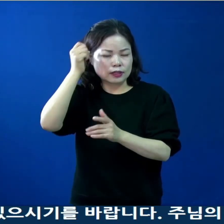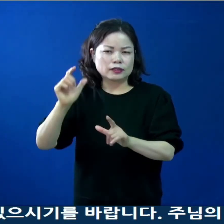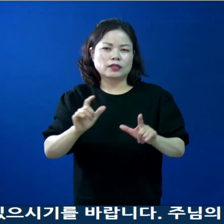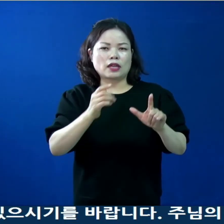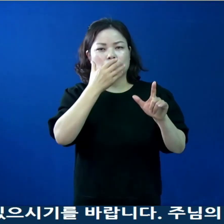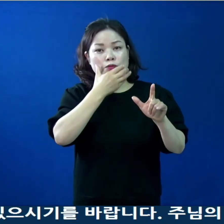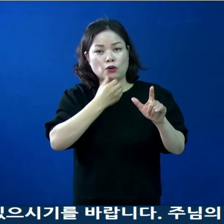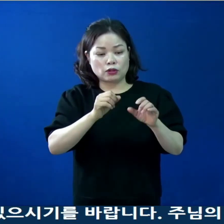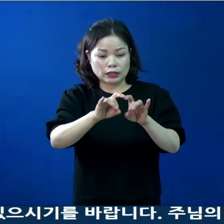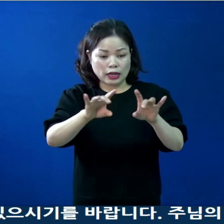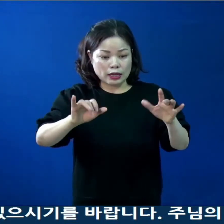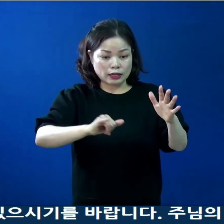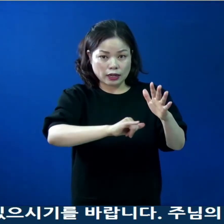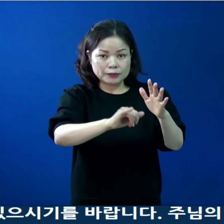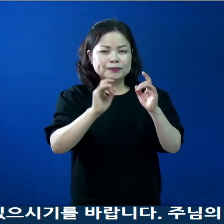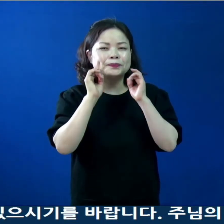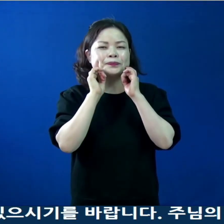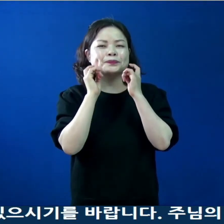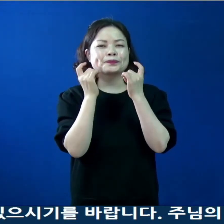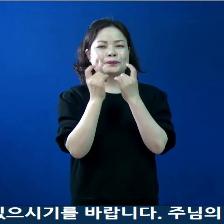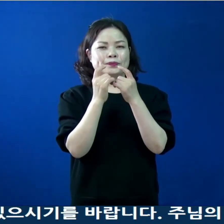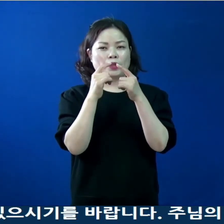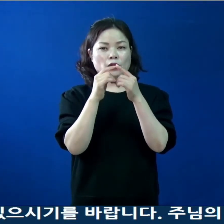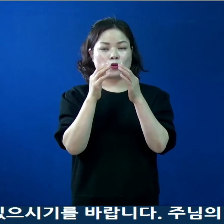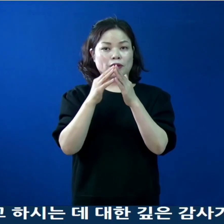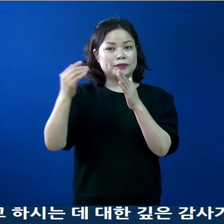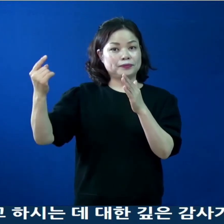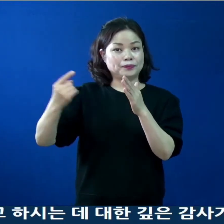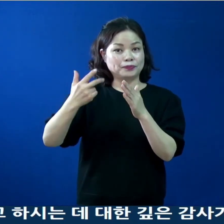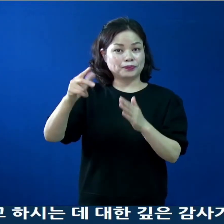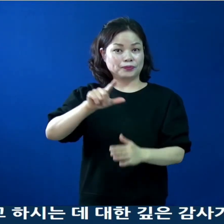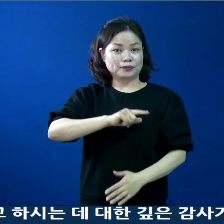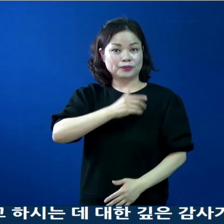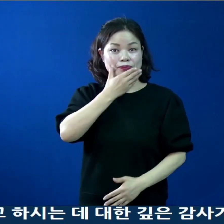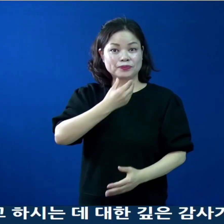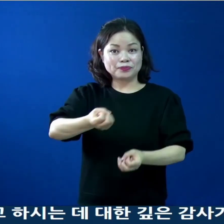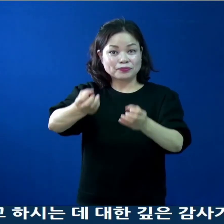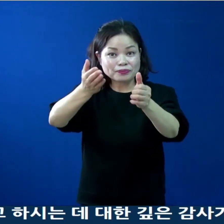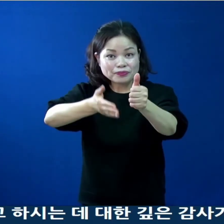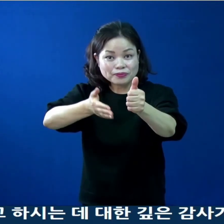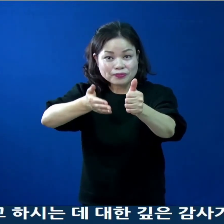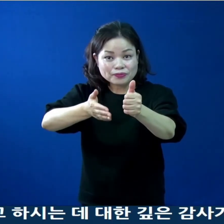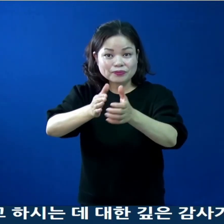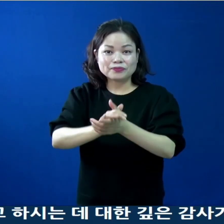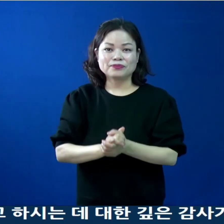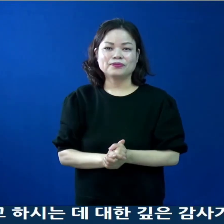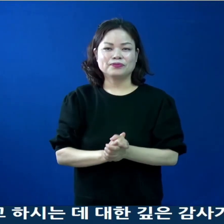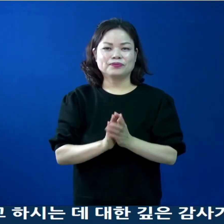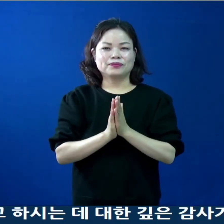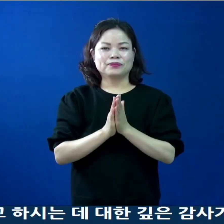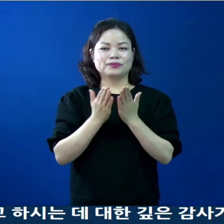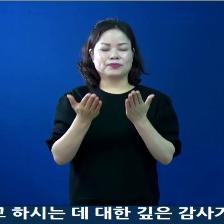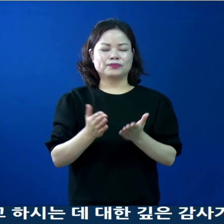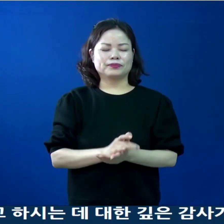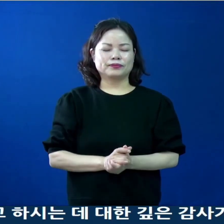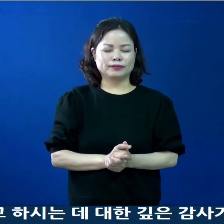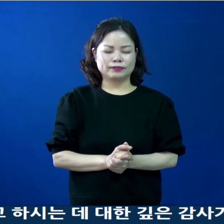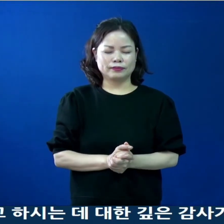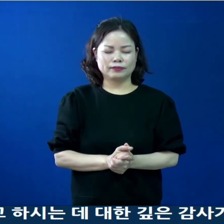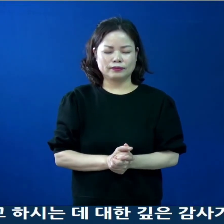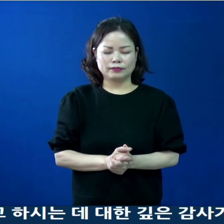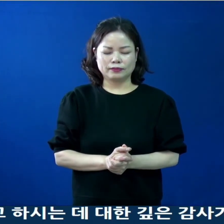각 가정과 개인과 교회에 임하기를 주의 이름으로 축복합니다. 네, 기도하시겠습니다.